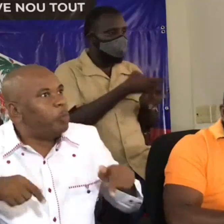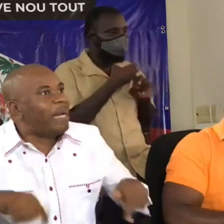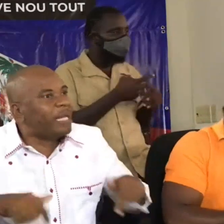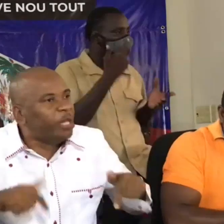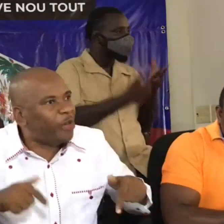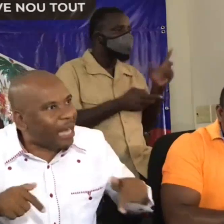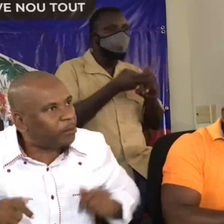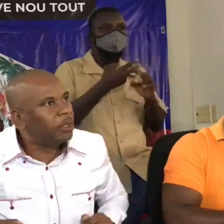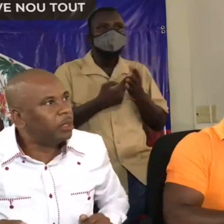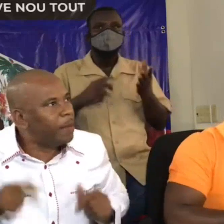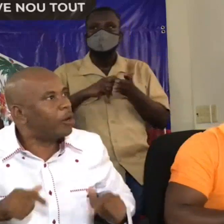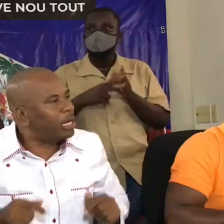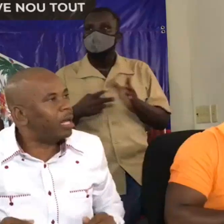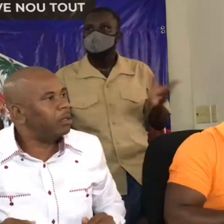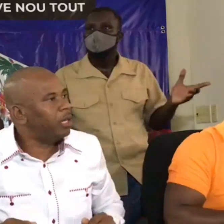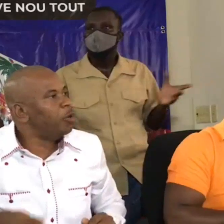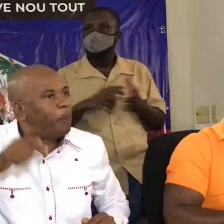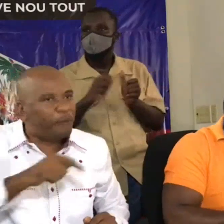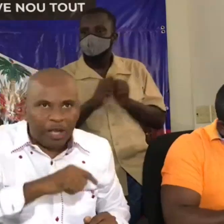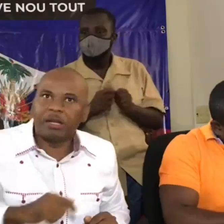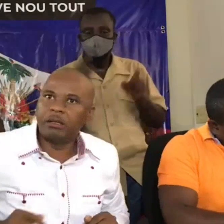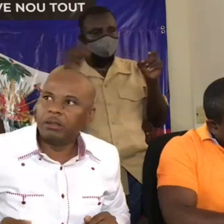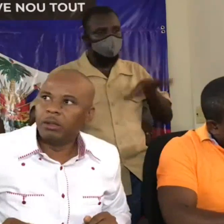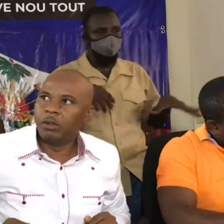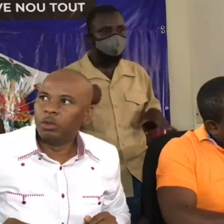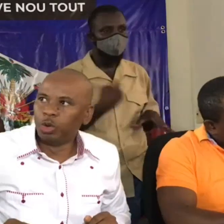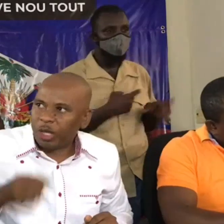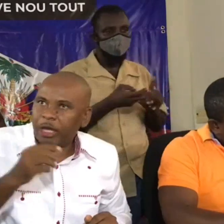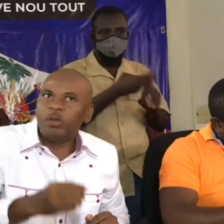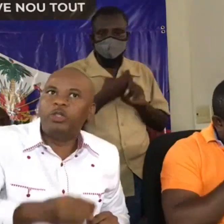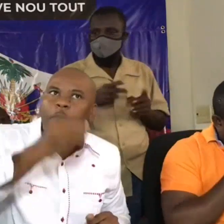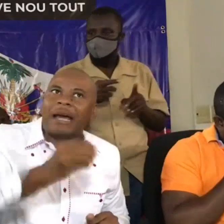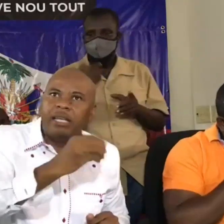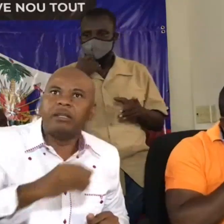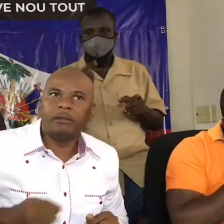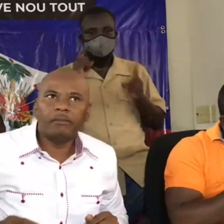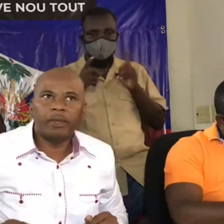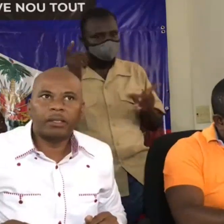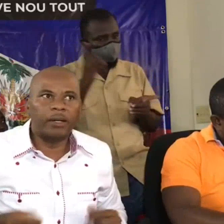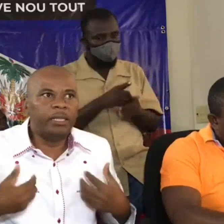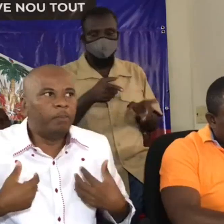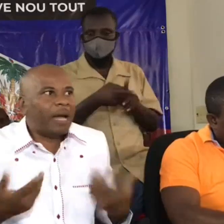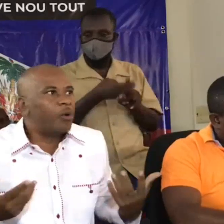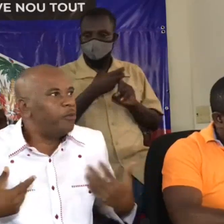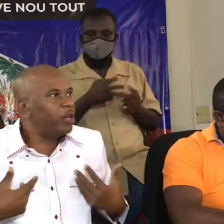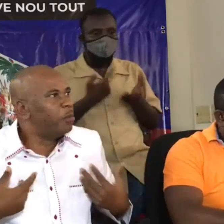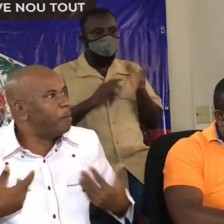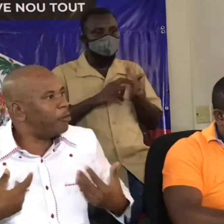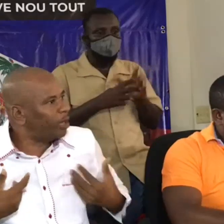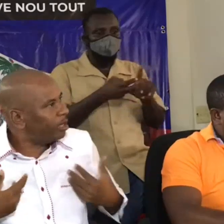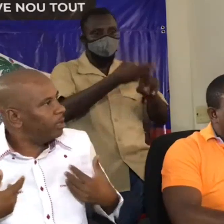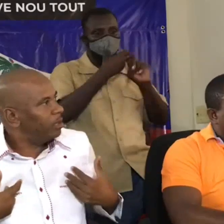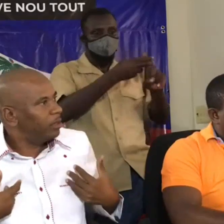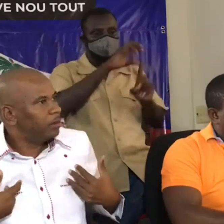Parce que nous n'avons pas décidé de faire 4 dans ma log là. Et nous n'avons pas fait tout autant que les conditions ne sont pas réunies. Ça veut dire que nous n'avons pas de référendum